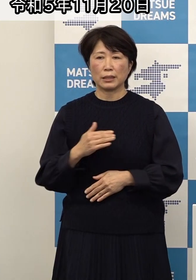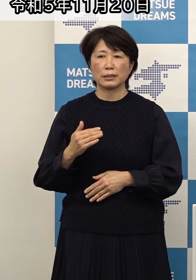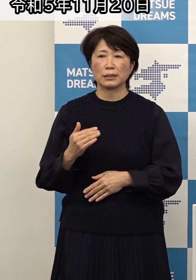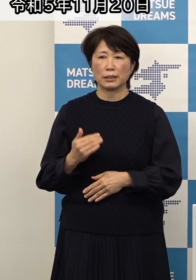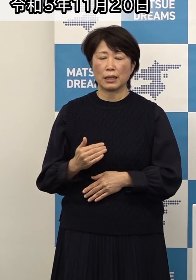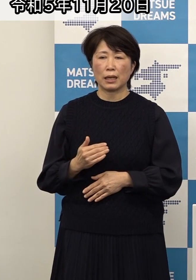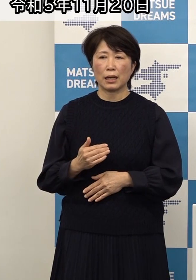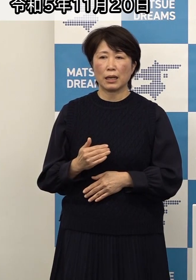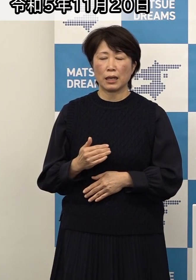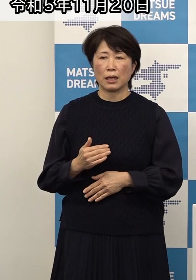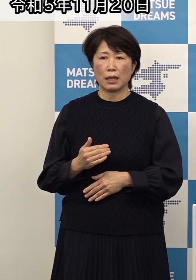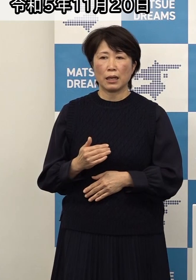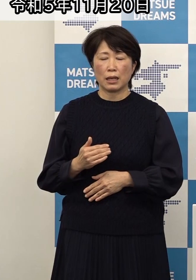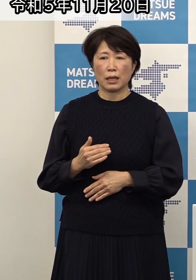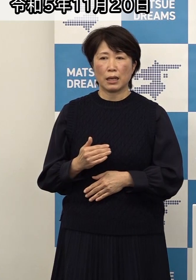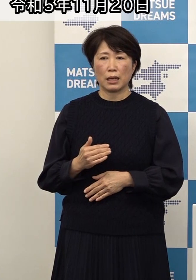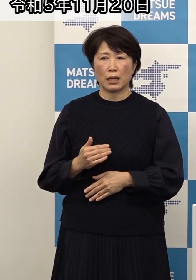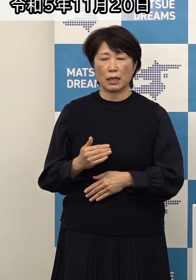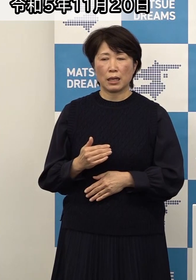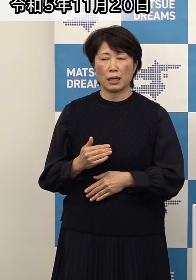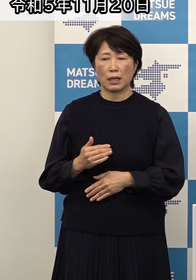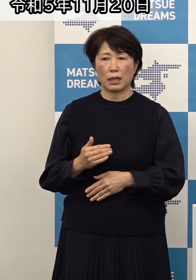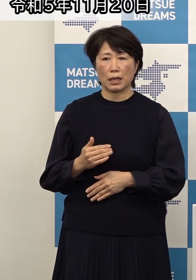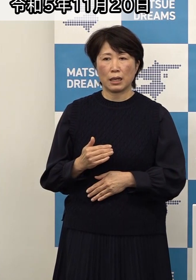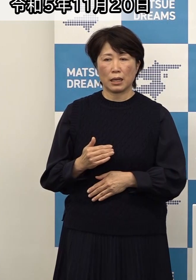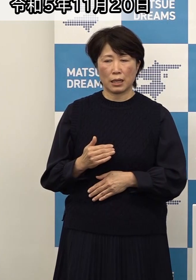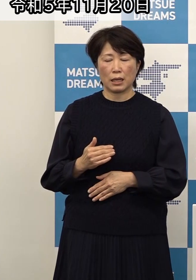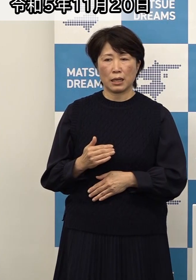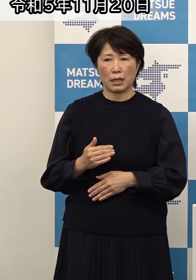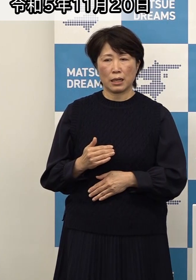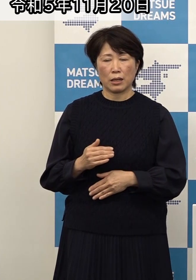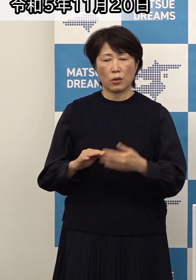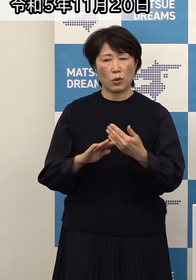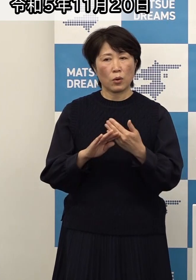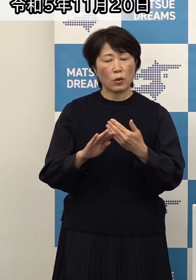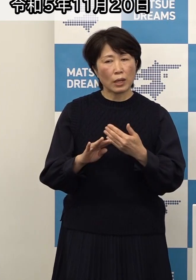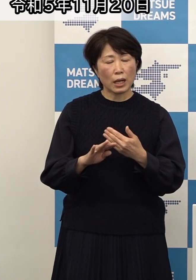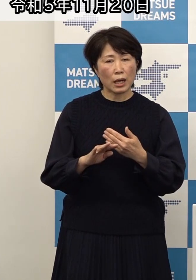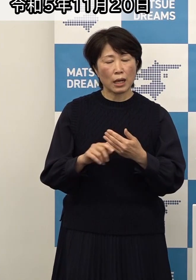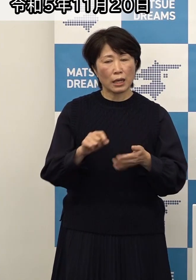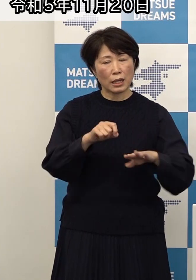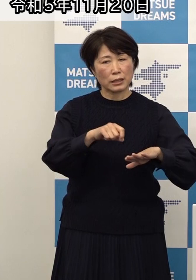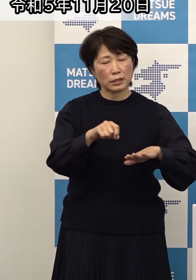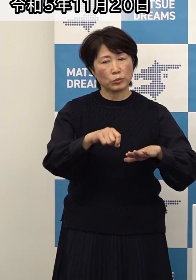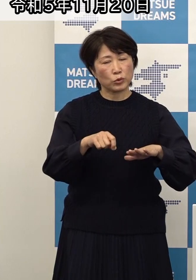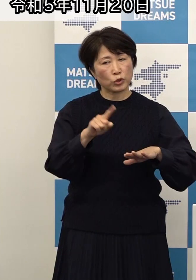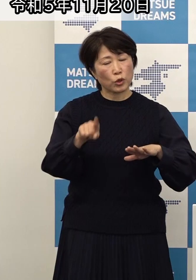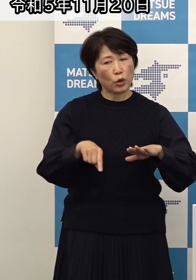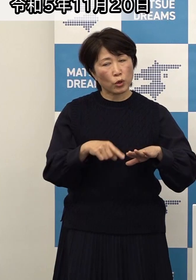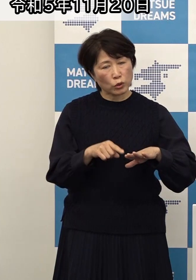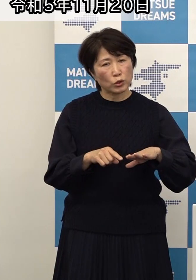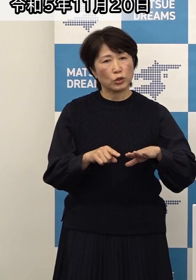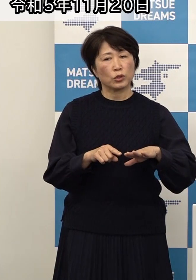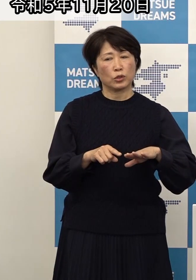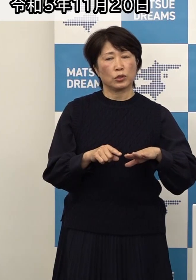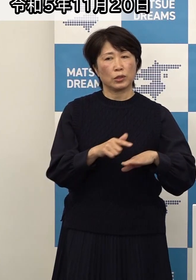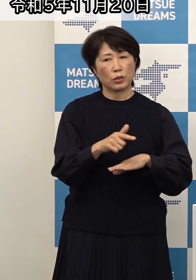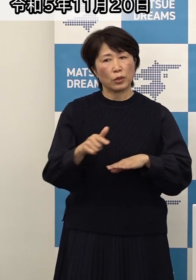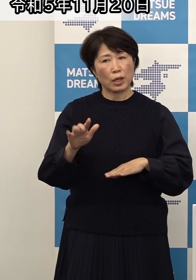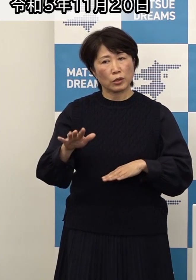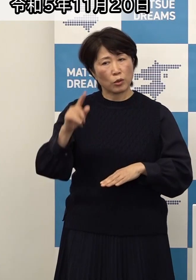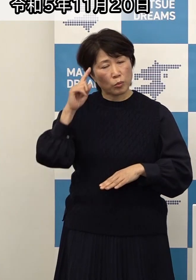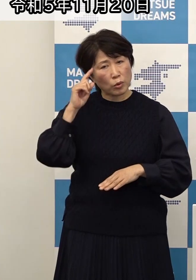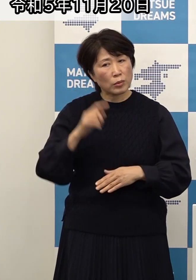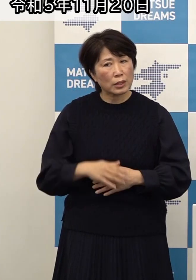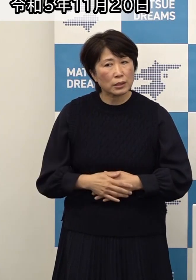取材する場以外とかでも事務局レベルであるんだと思うんですけれども、はい、現時点でどれくらいこう理解を得られているかというところについてはどのようにお考え